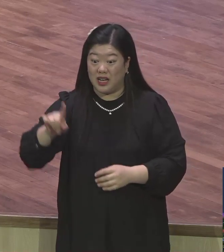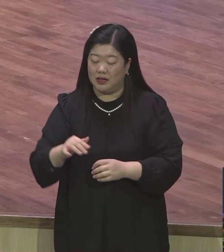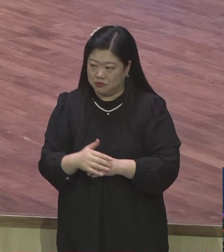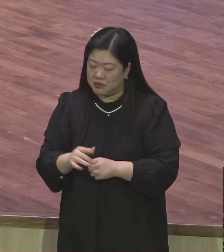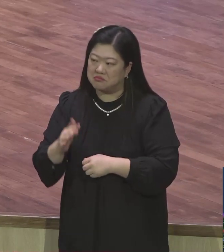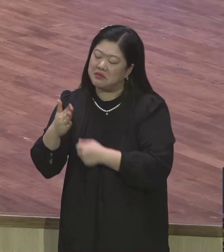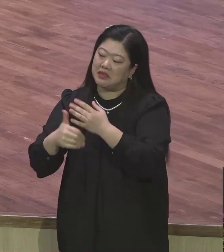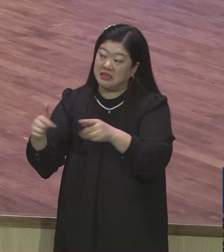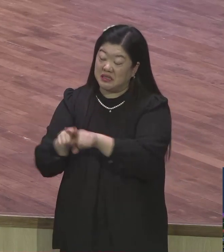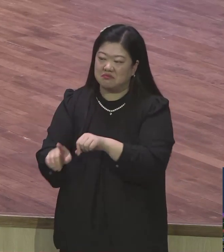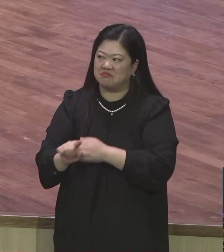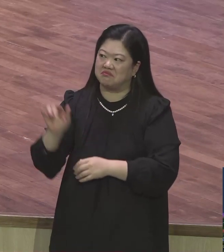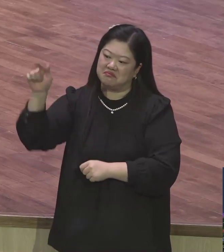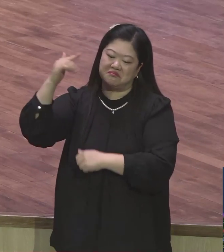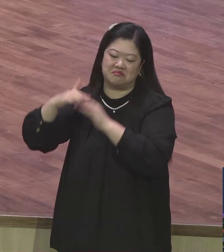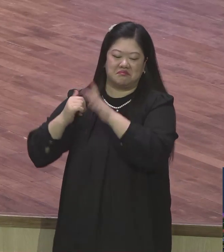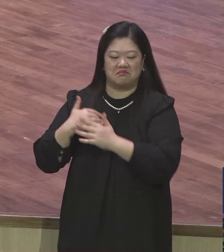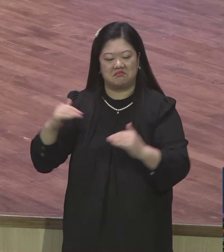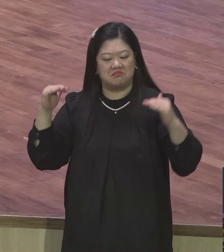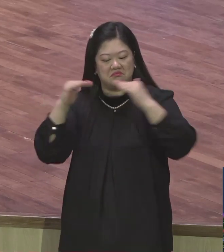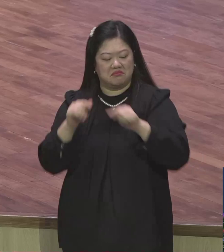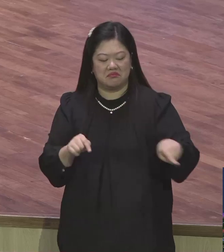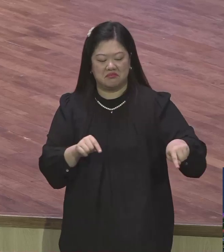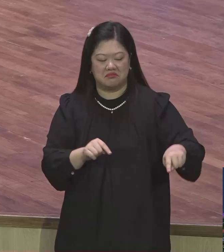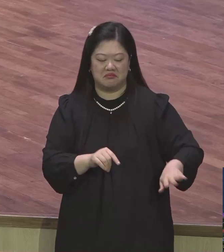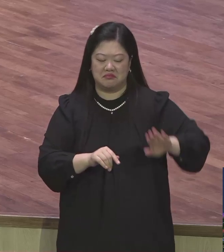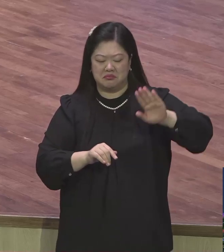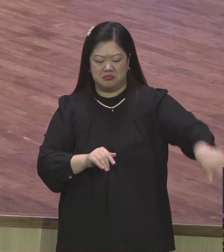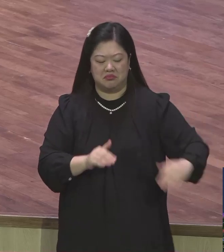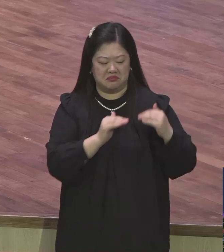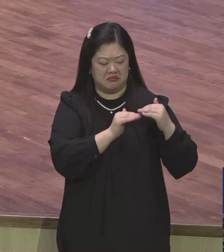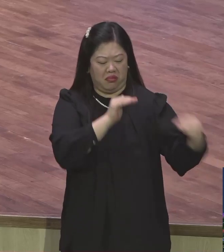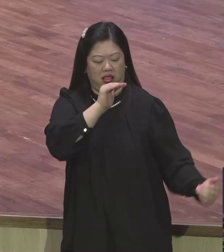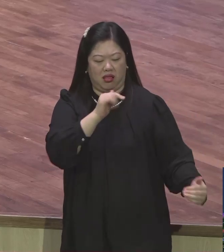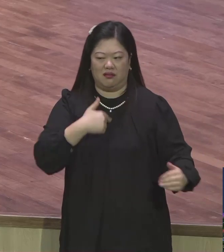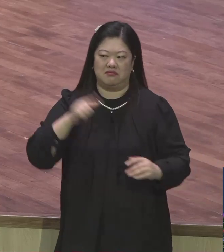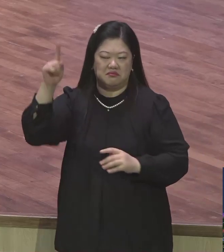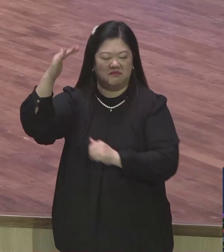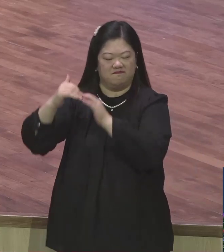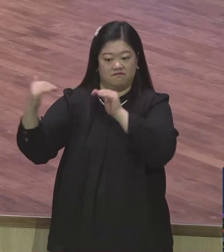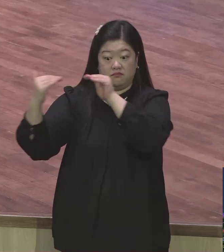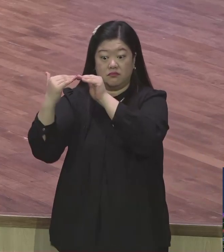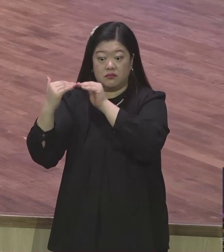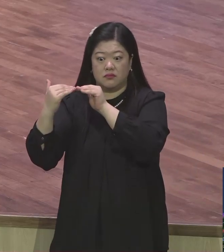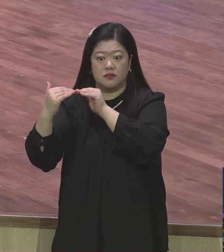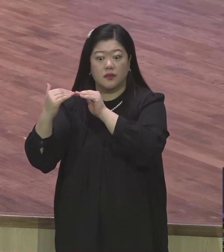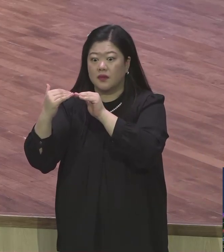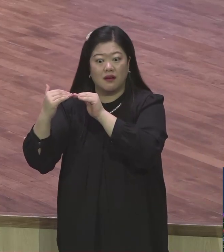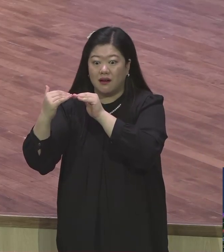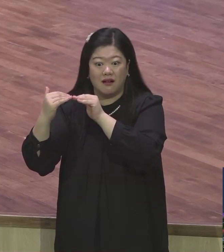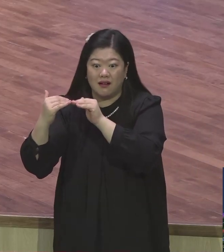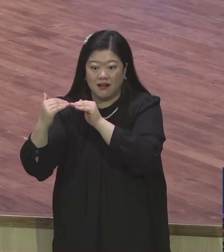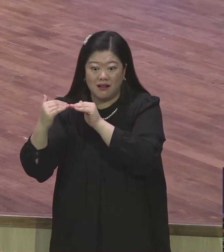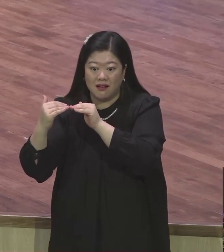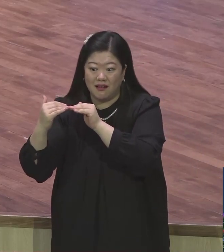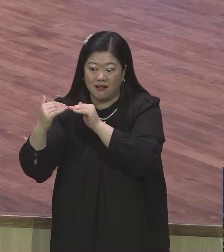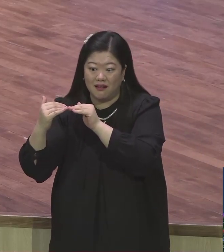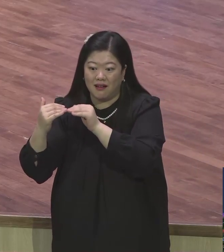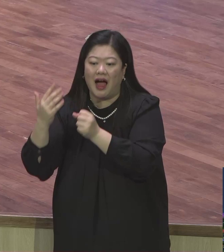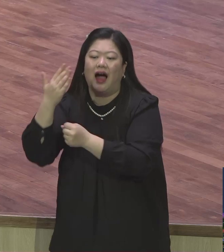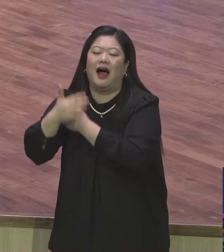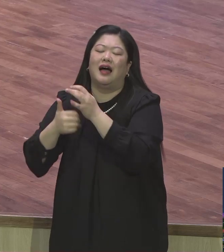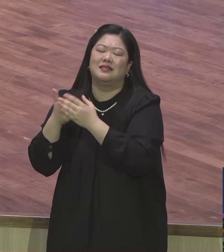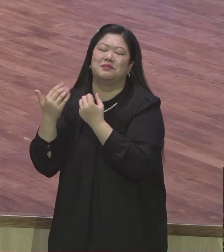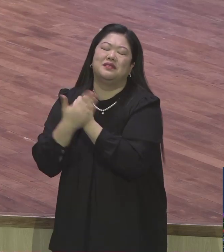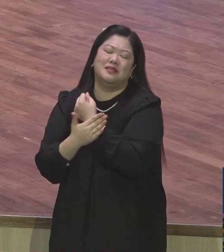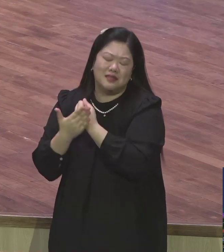아니에요. 하나님의 능력을 통해서 하나님의 일을 하는 사람이라는 것입니다. 이런